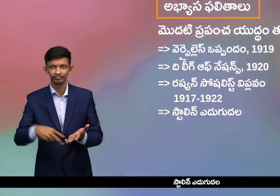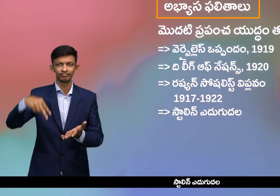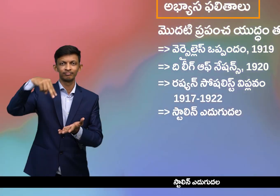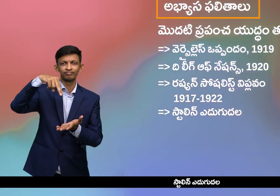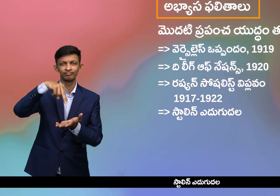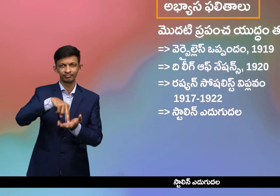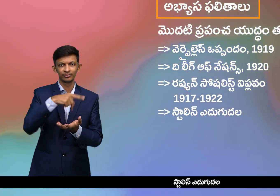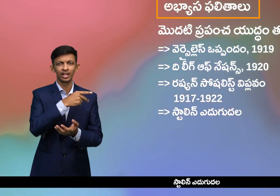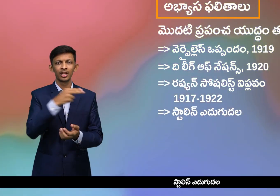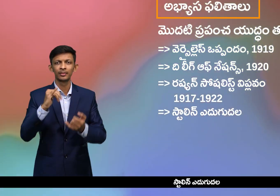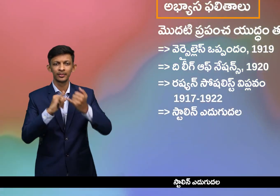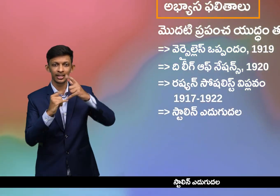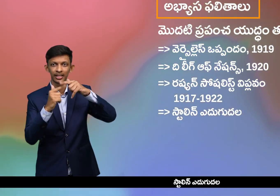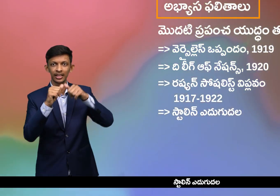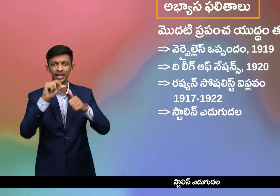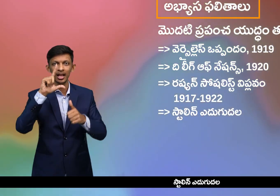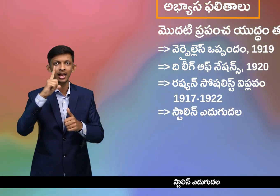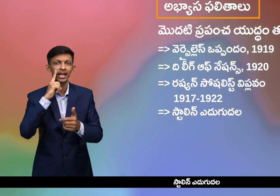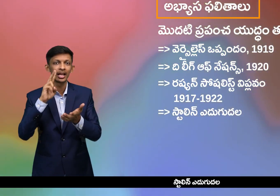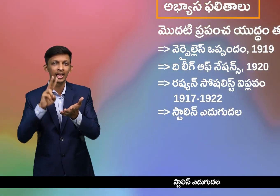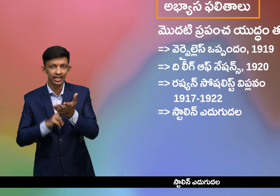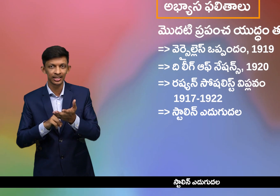స్టాలిన్ ఎదుగుదల.